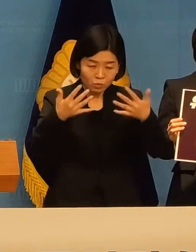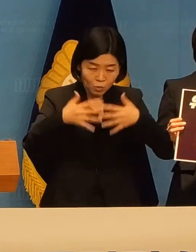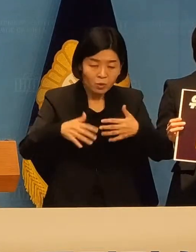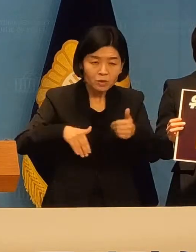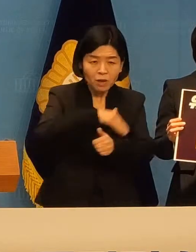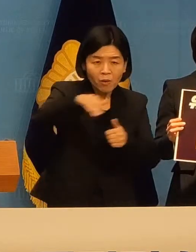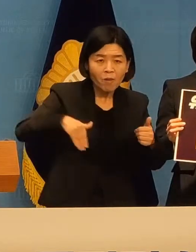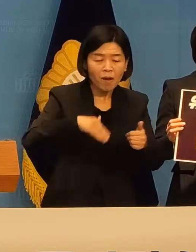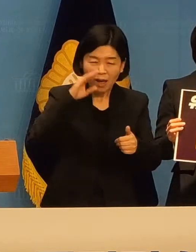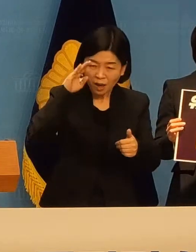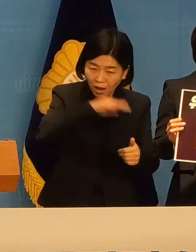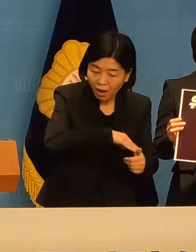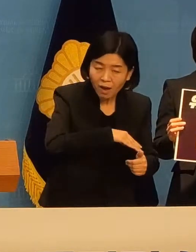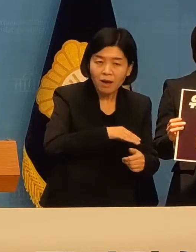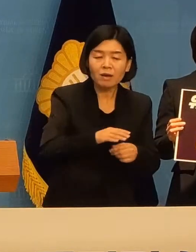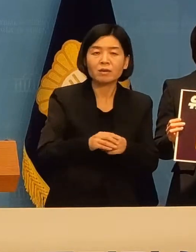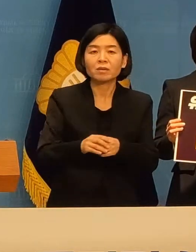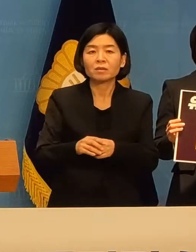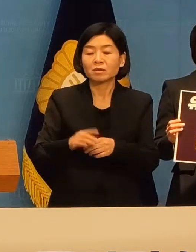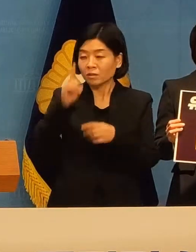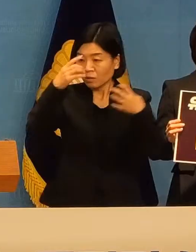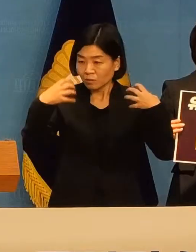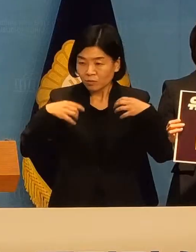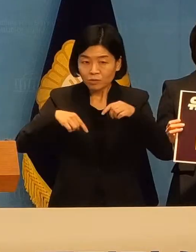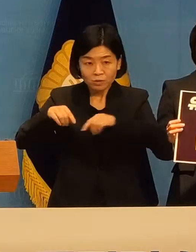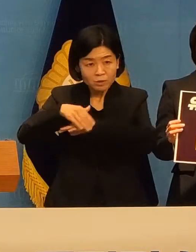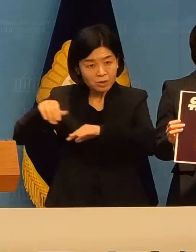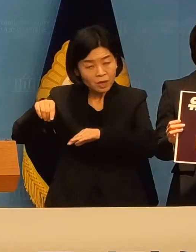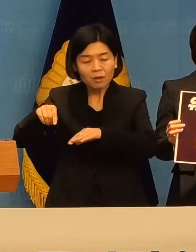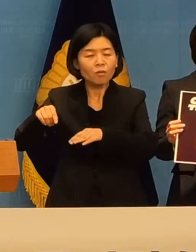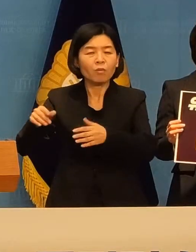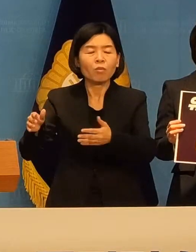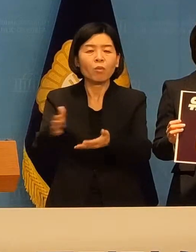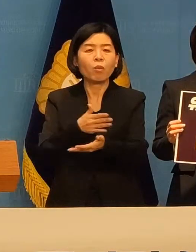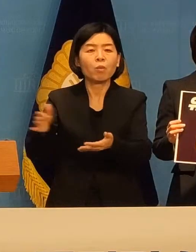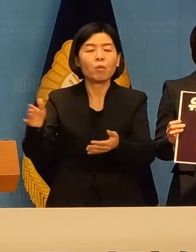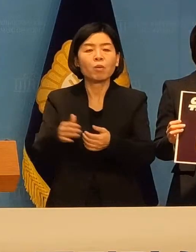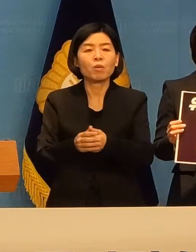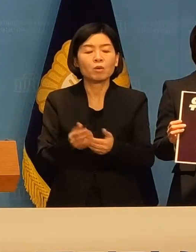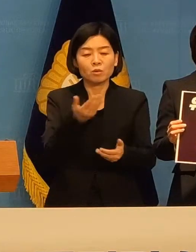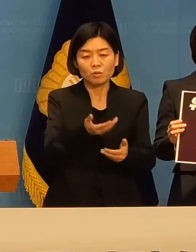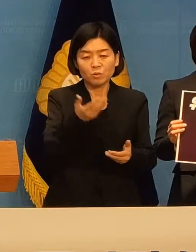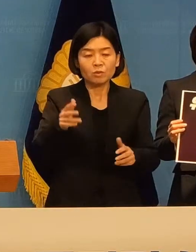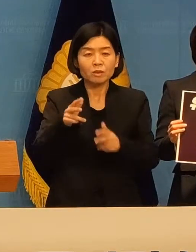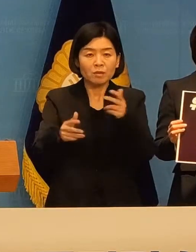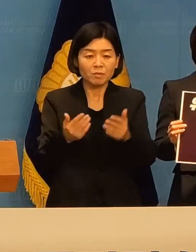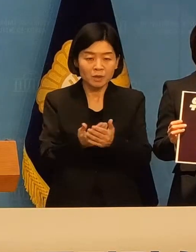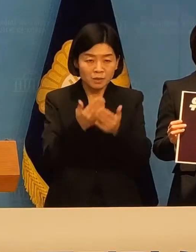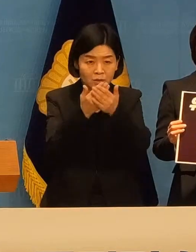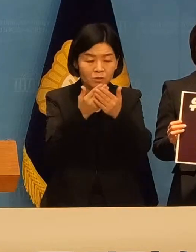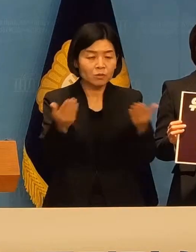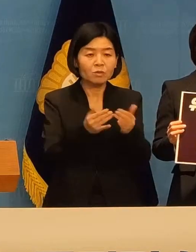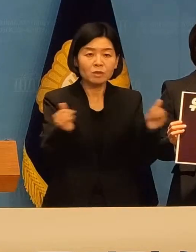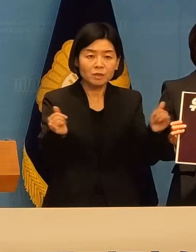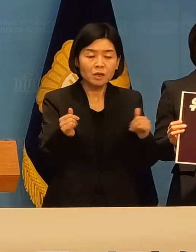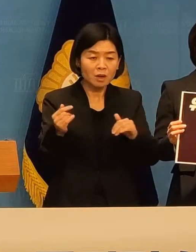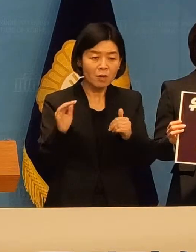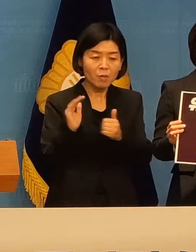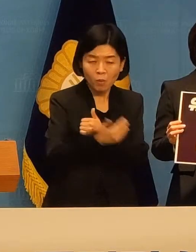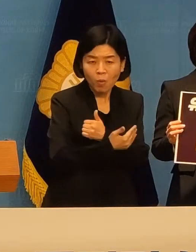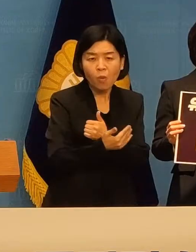상황이지만 국가 차원의 산업 정책은 전무합니다. 유통산업의 발전과 노동자 보호는 동전의